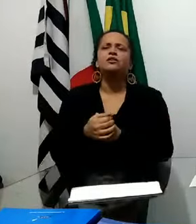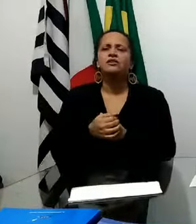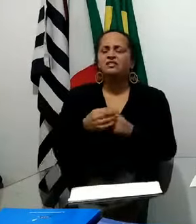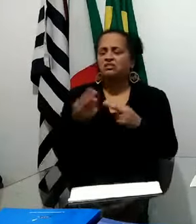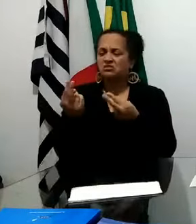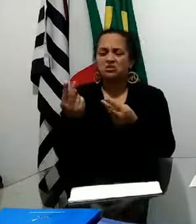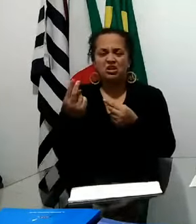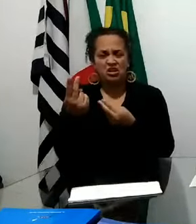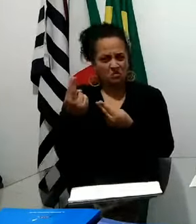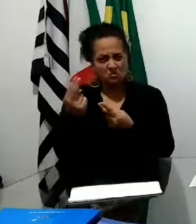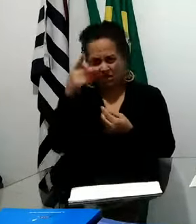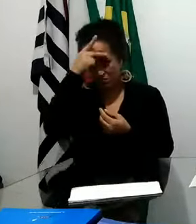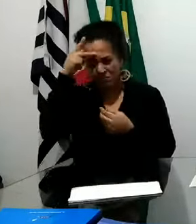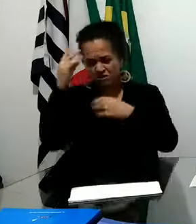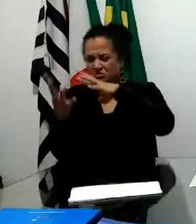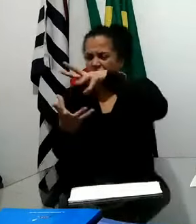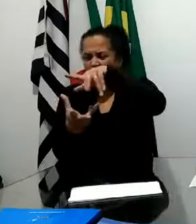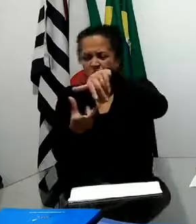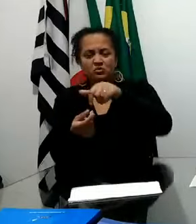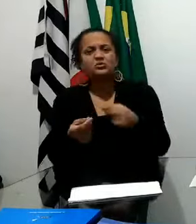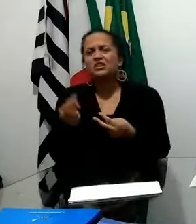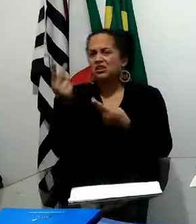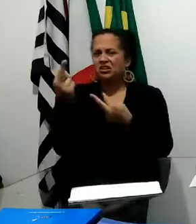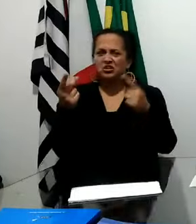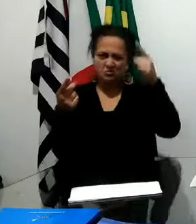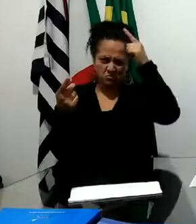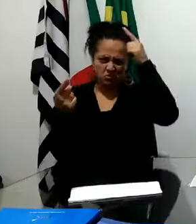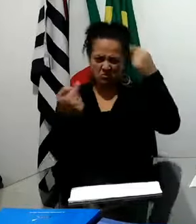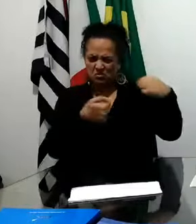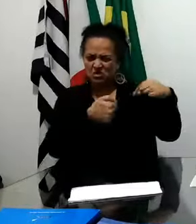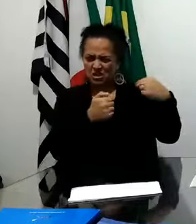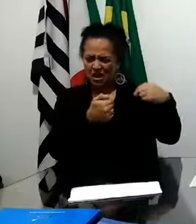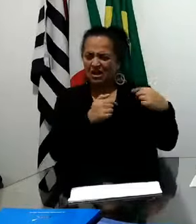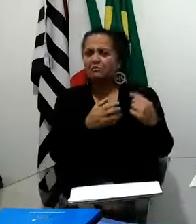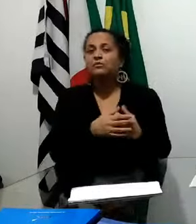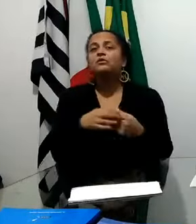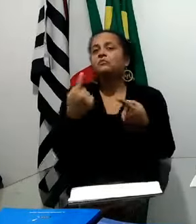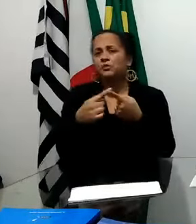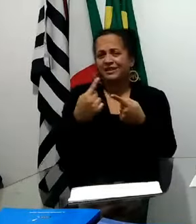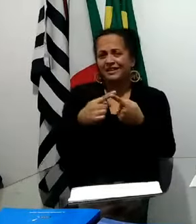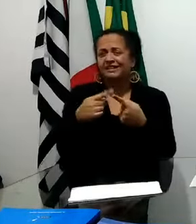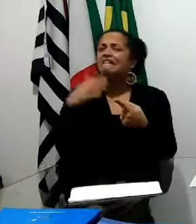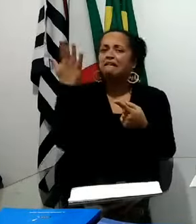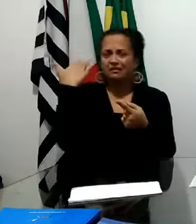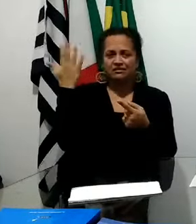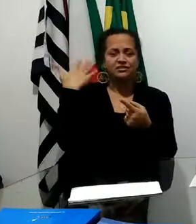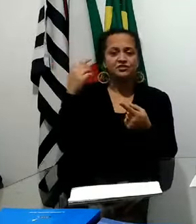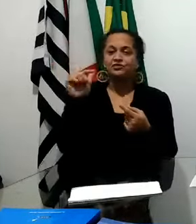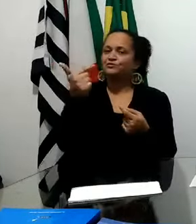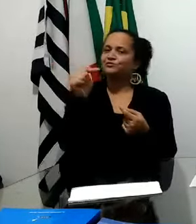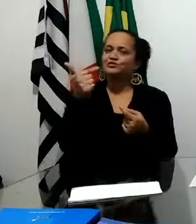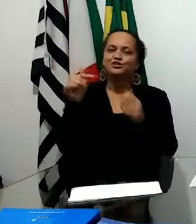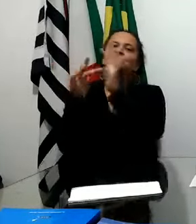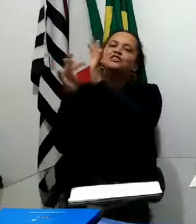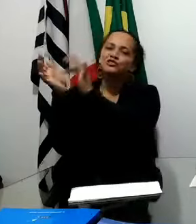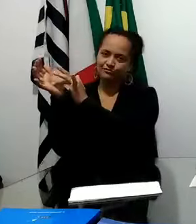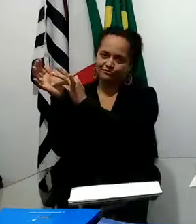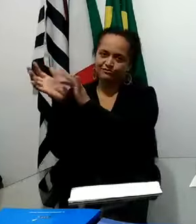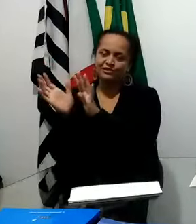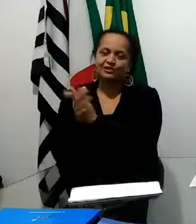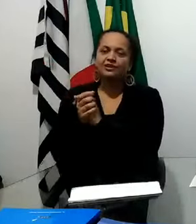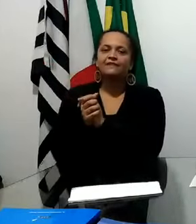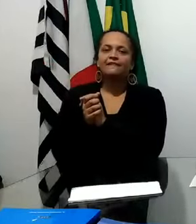mundo, segundo o príncipe da potestade do ar. O mundo jaz no maligno, a Bíblia diz, né? Segundo o